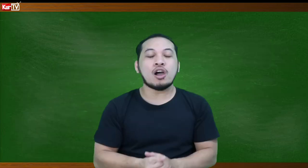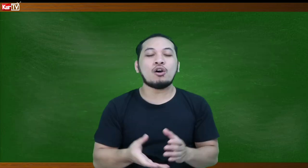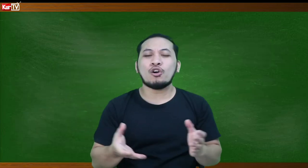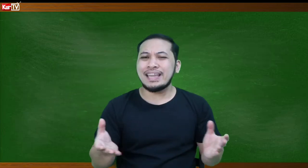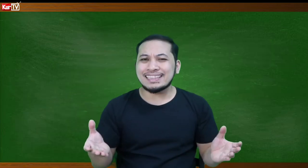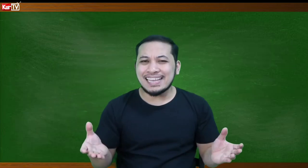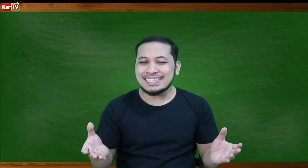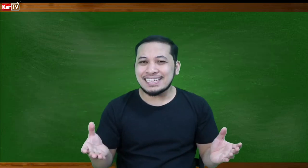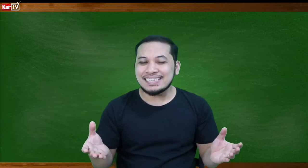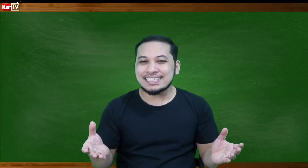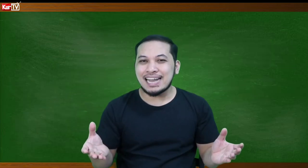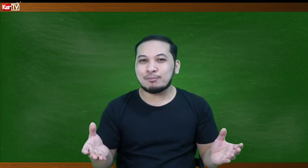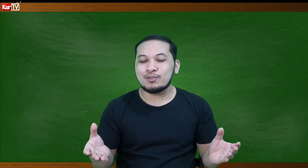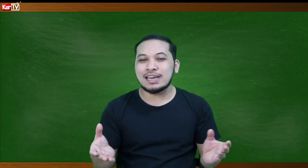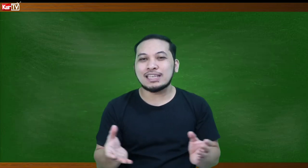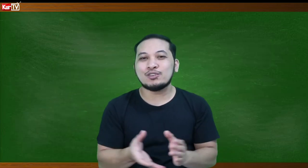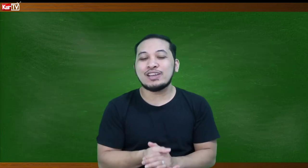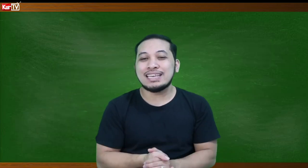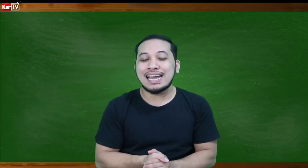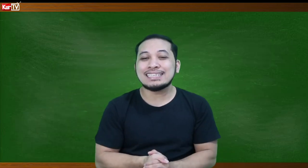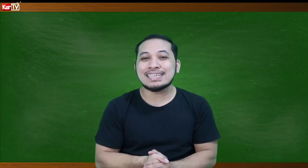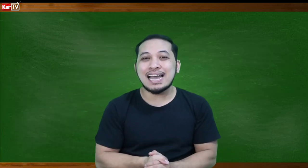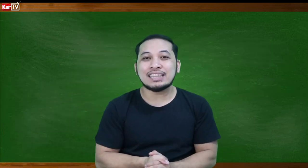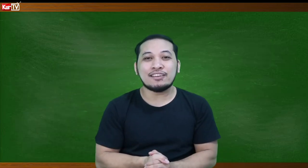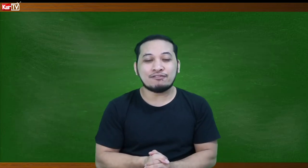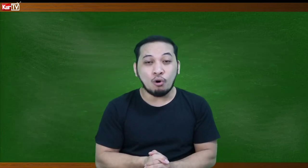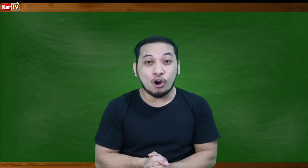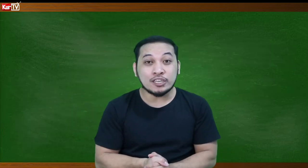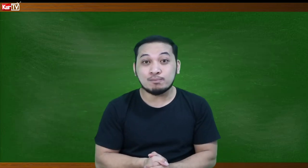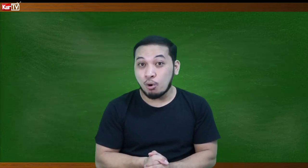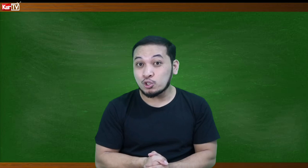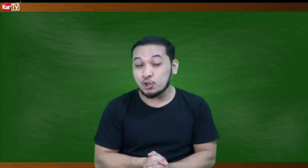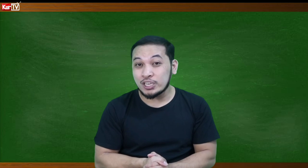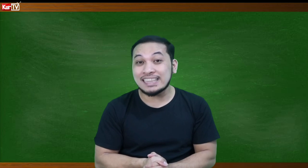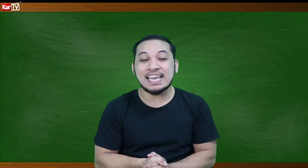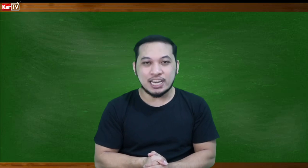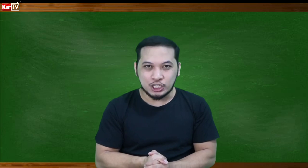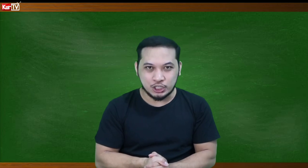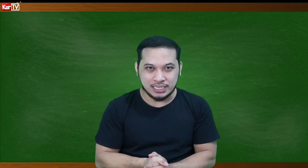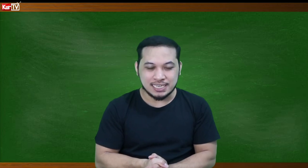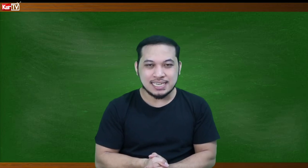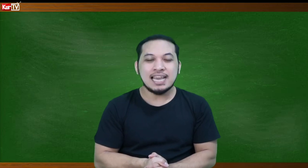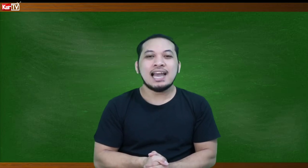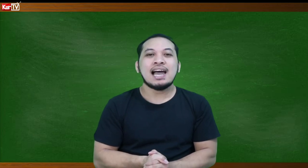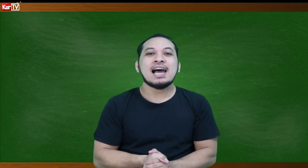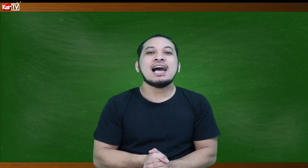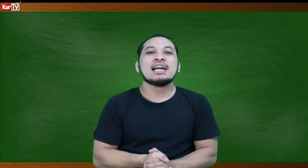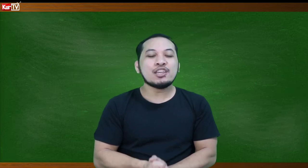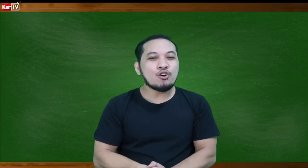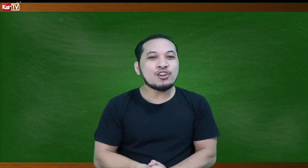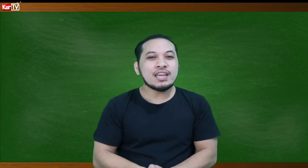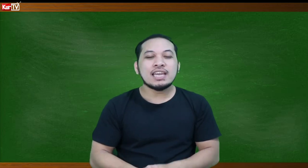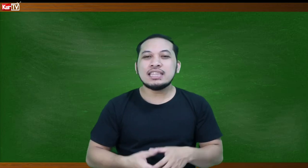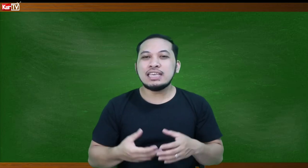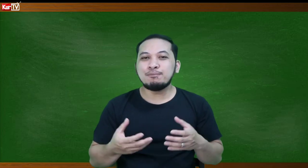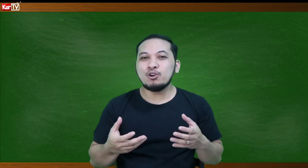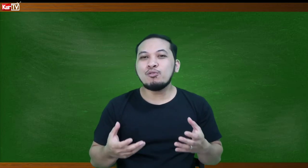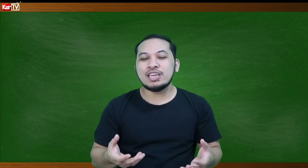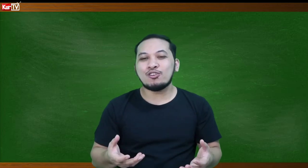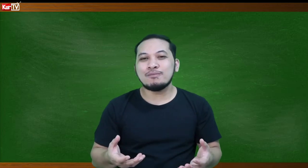Okay. At naisenyas na nga po natin yung ilan sa ating force, motion, and energy. Ngayon, hindi po muli ako